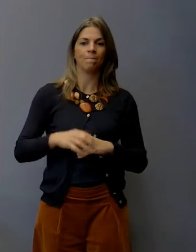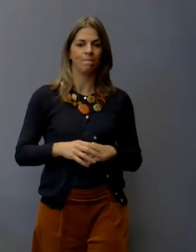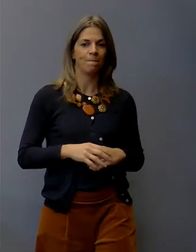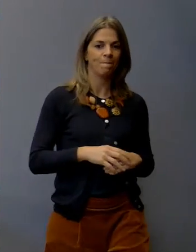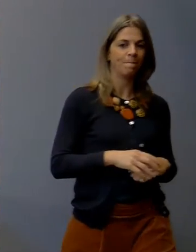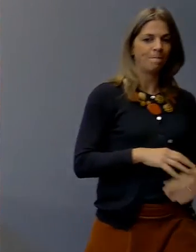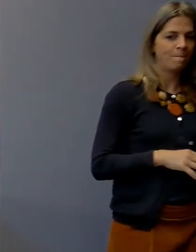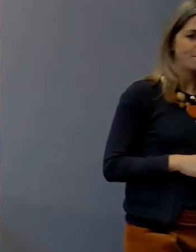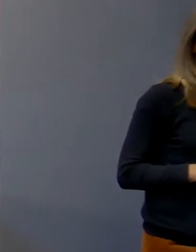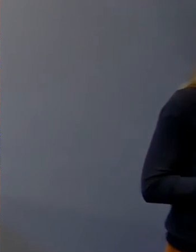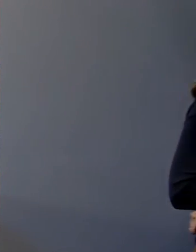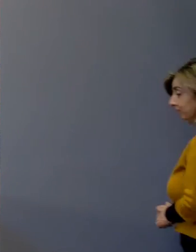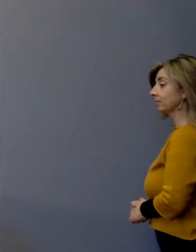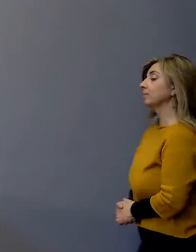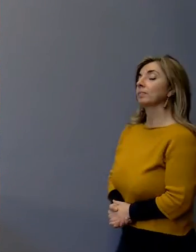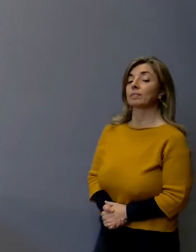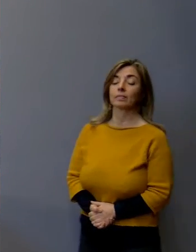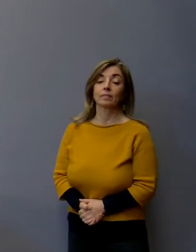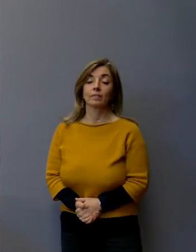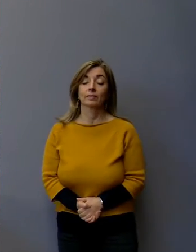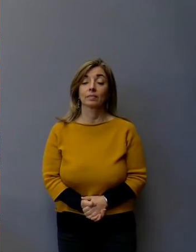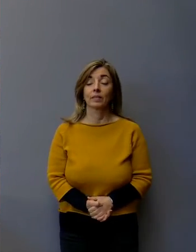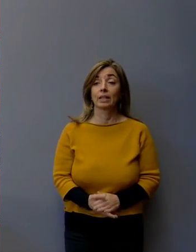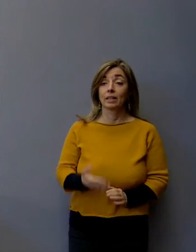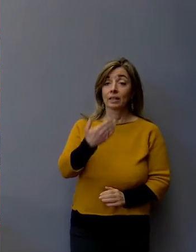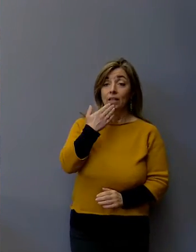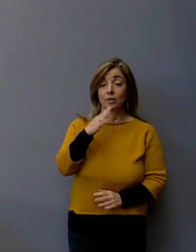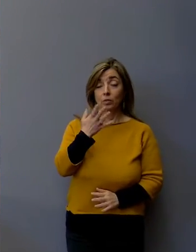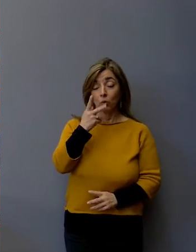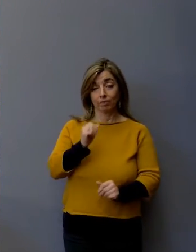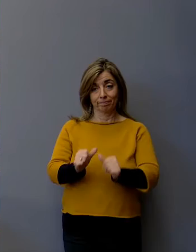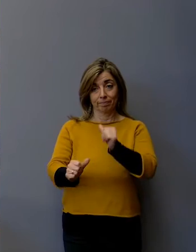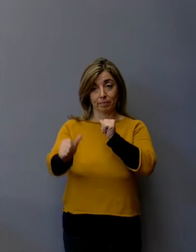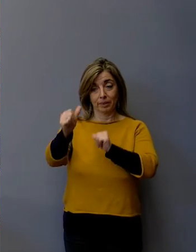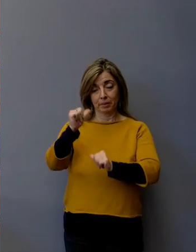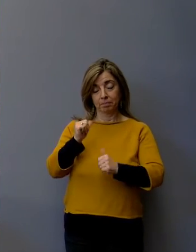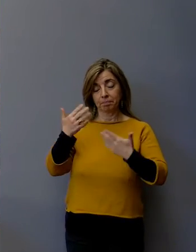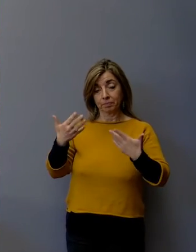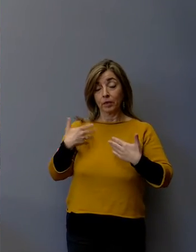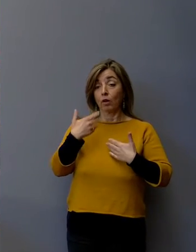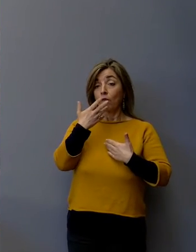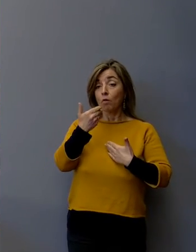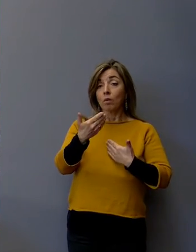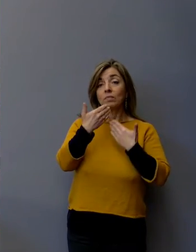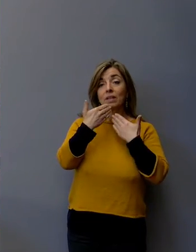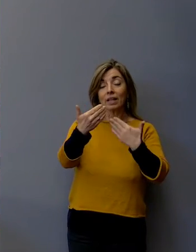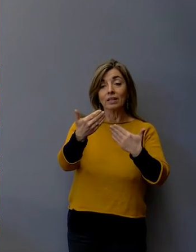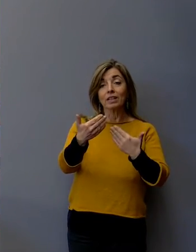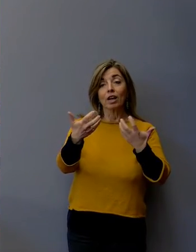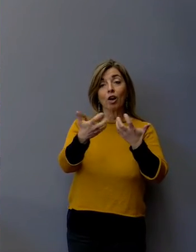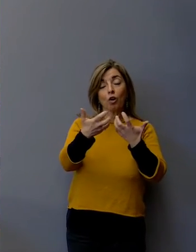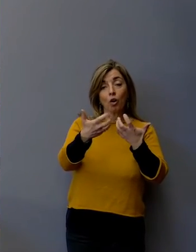grazie faccio una premessa voglio ringraziare vogliamo ringraziare i colleghi di minoranza di